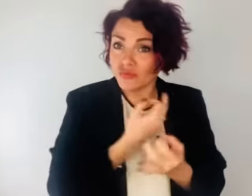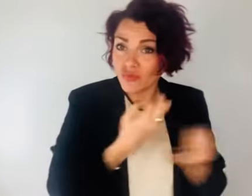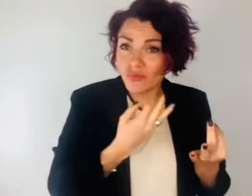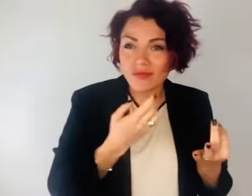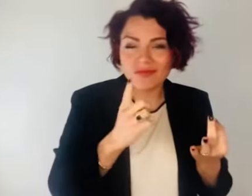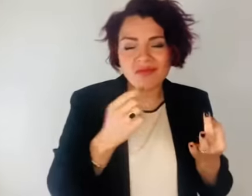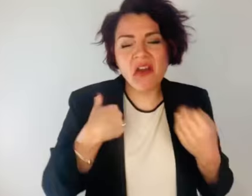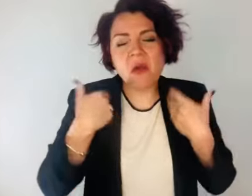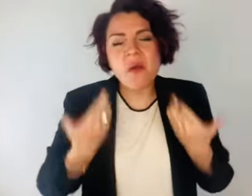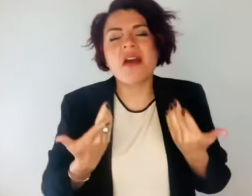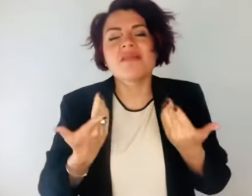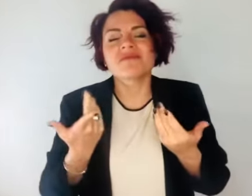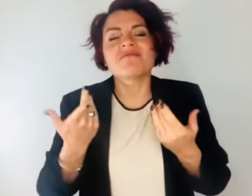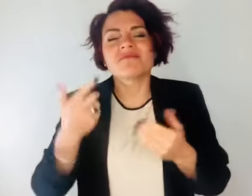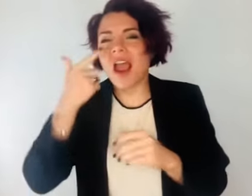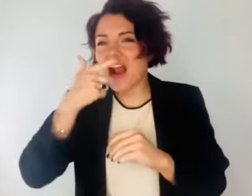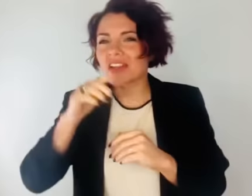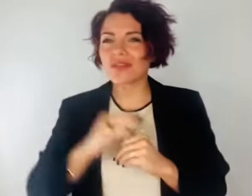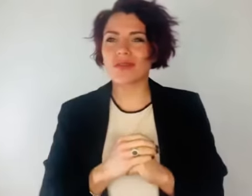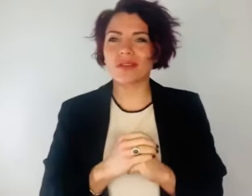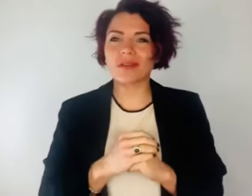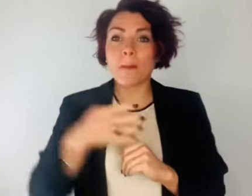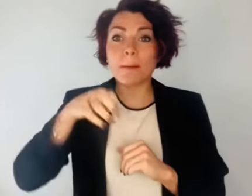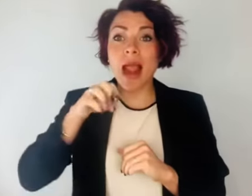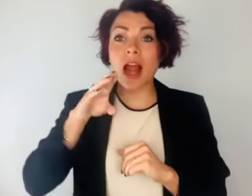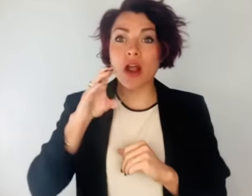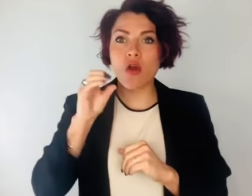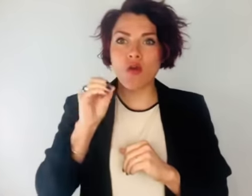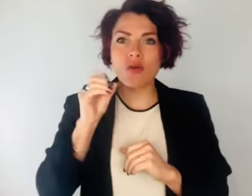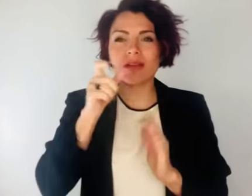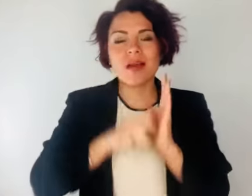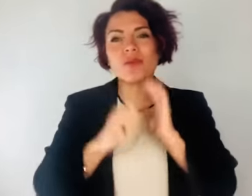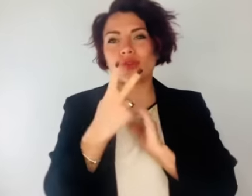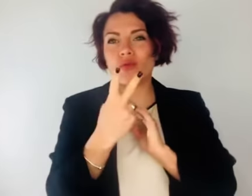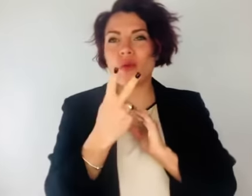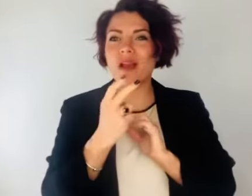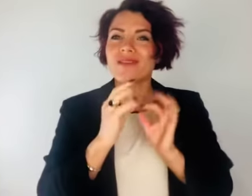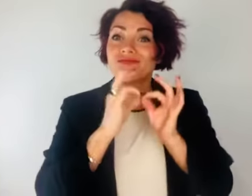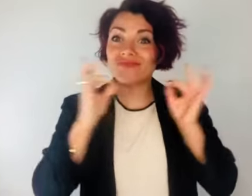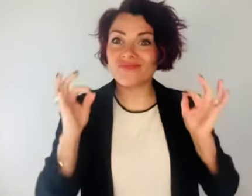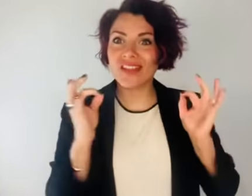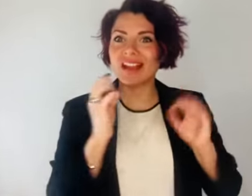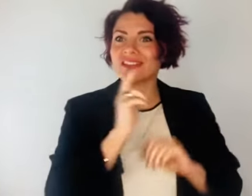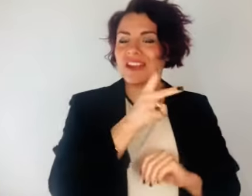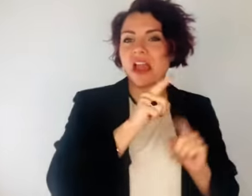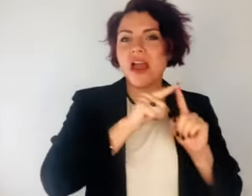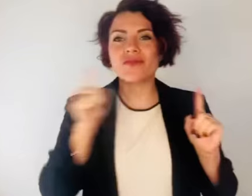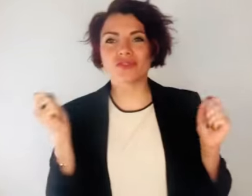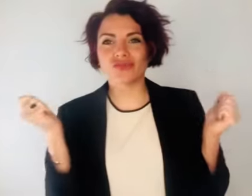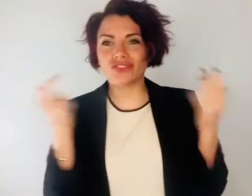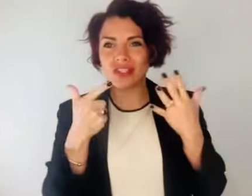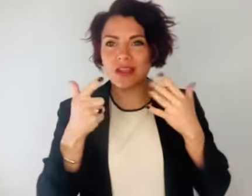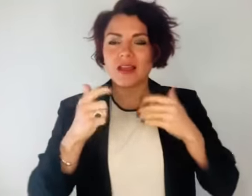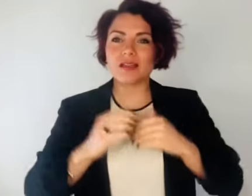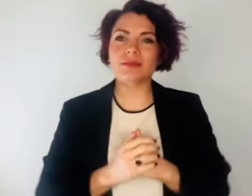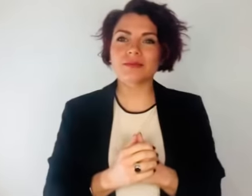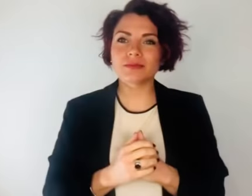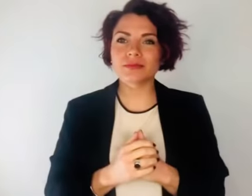dei peccatori marco capitolo due versi da 13 a 17 l'episodio che ha dato origine all